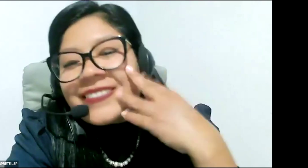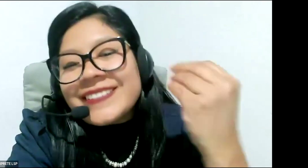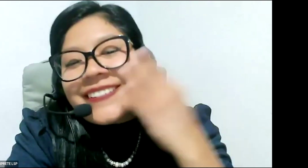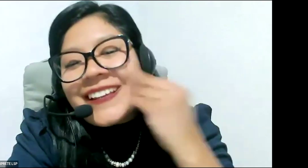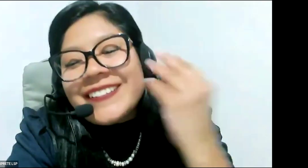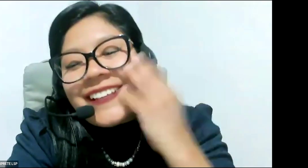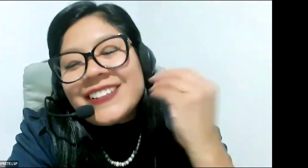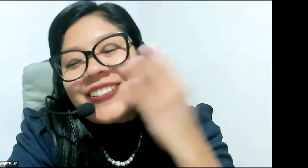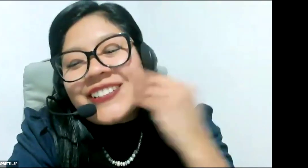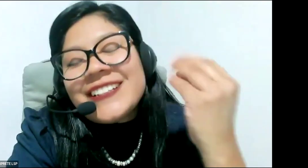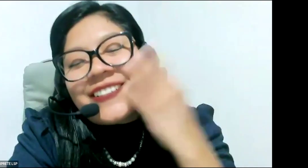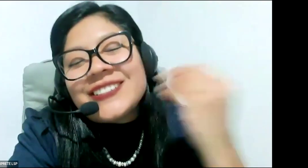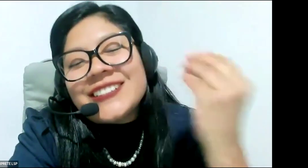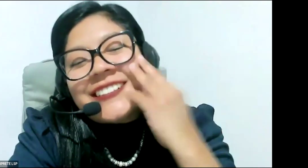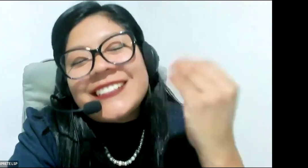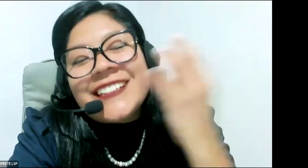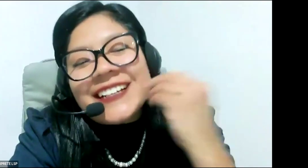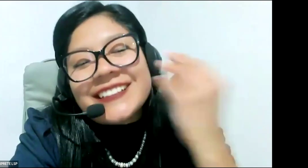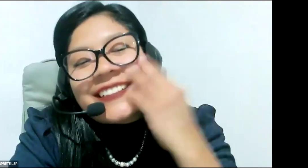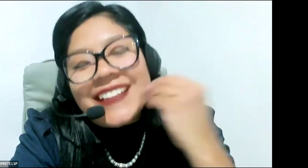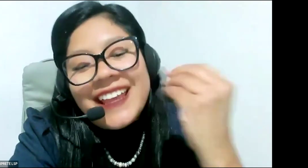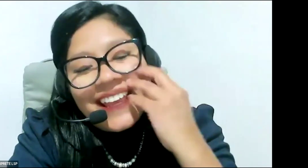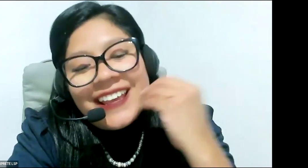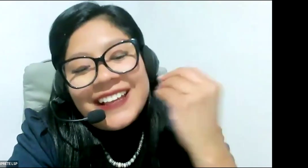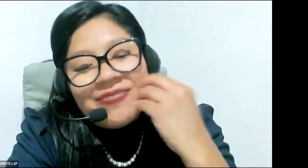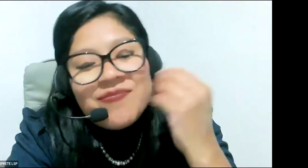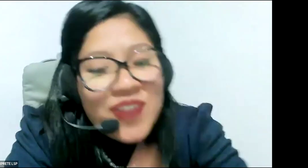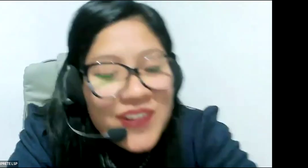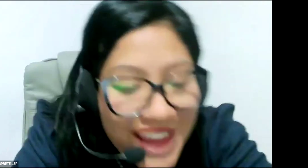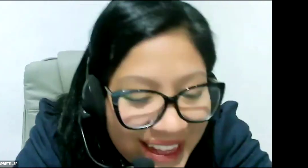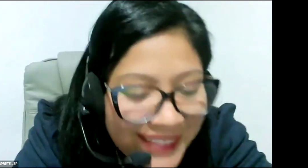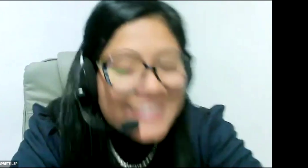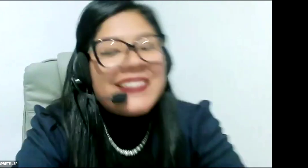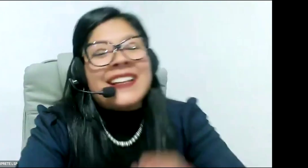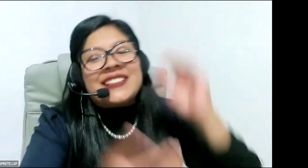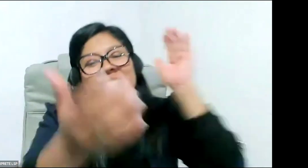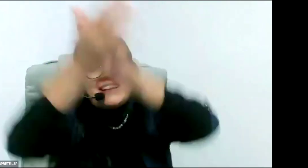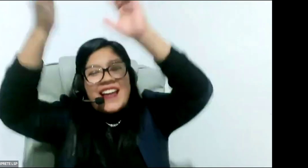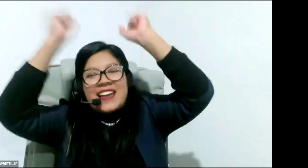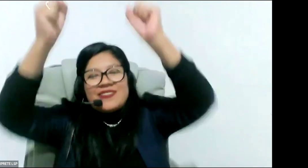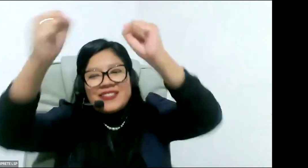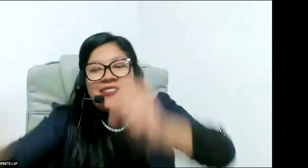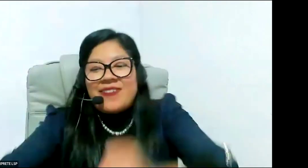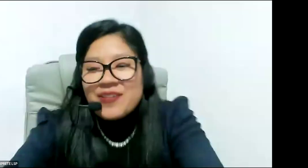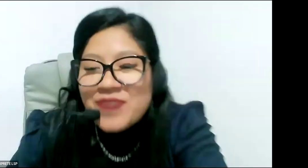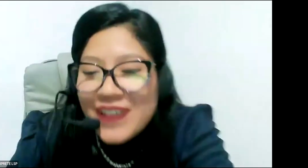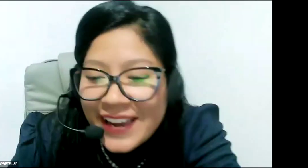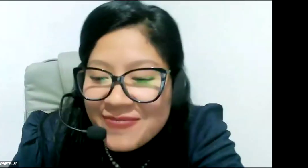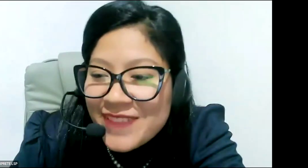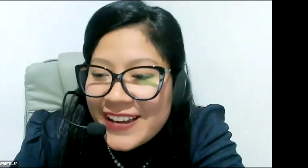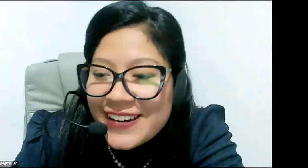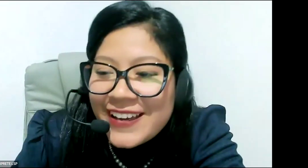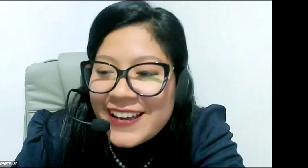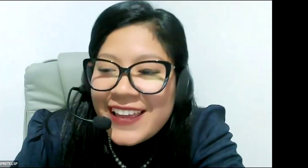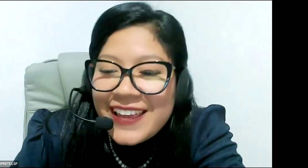negativo qué es esto chicos chicas muy bien Cintia chiclayo salvado por